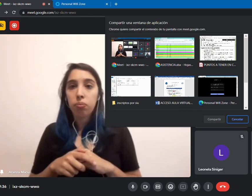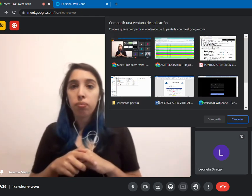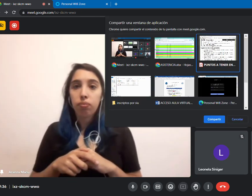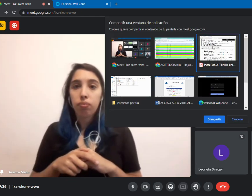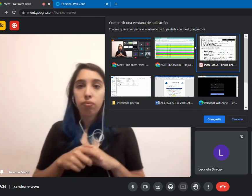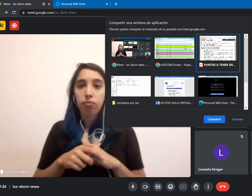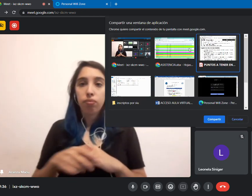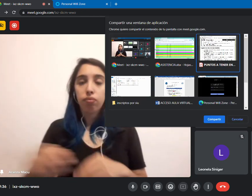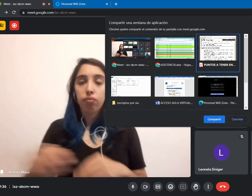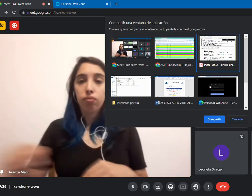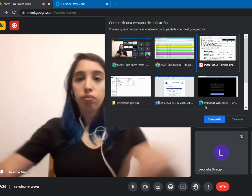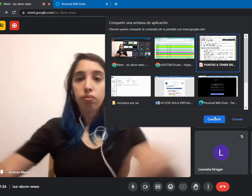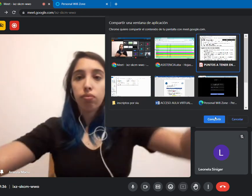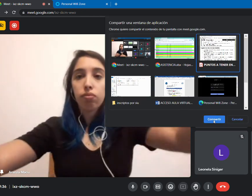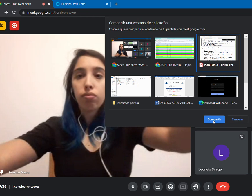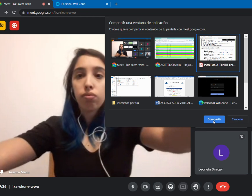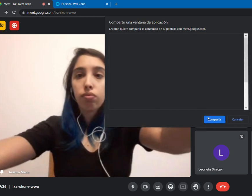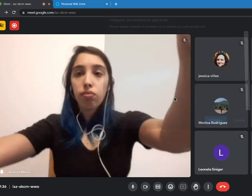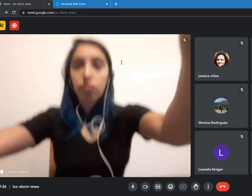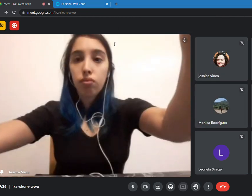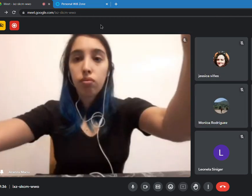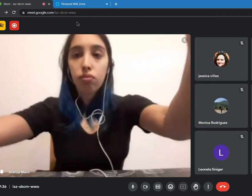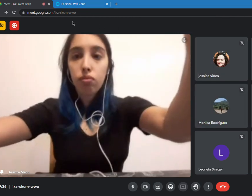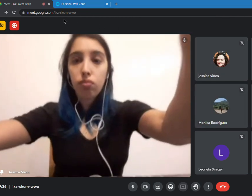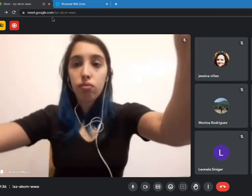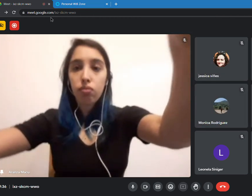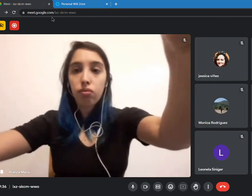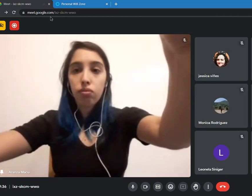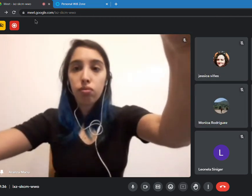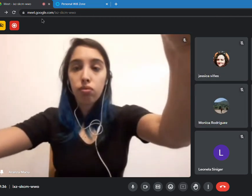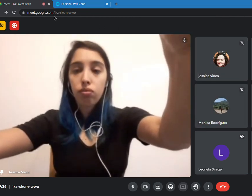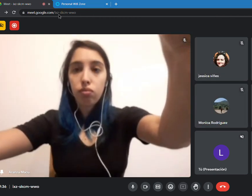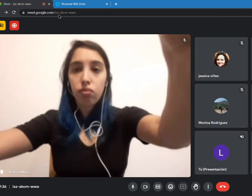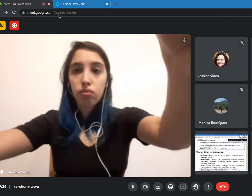Teníamos la actividad integradora.